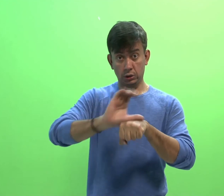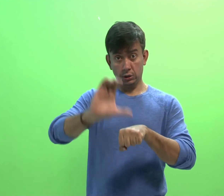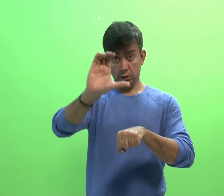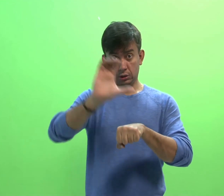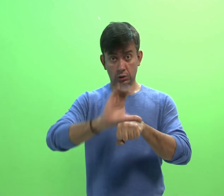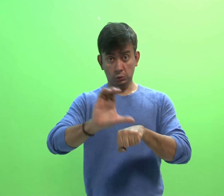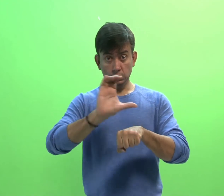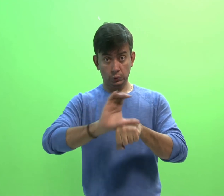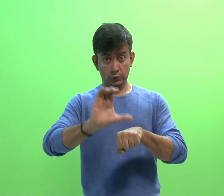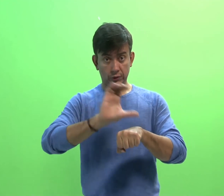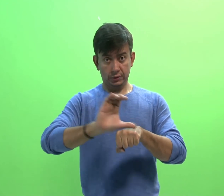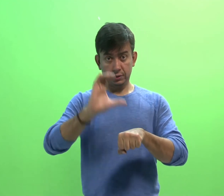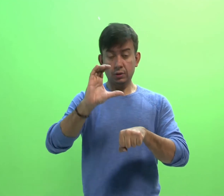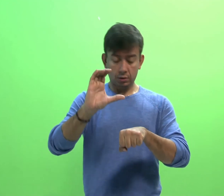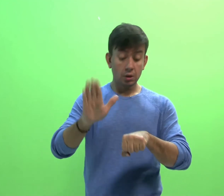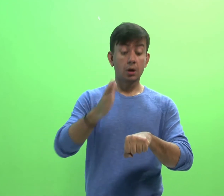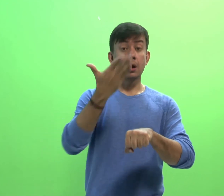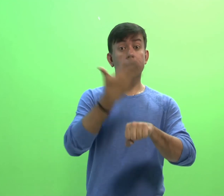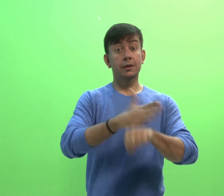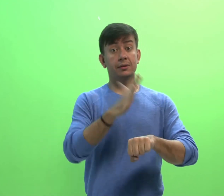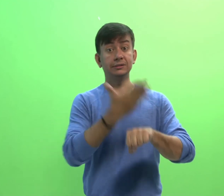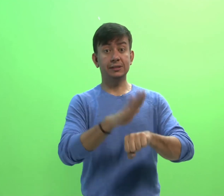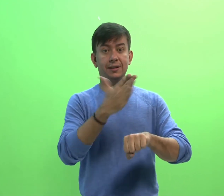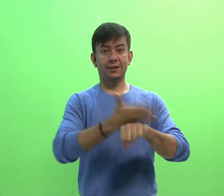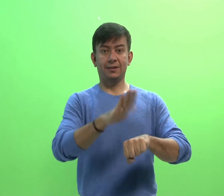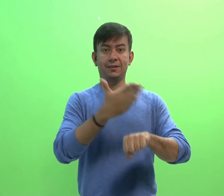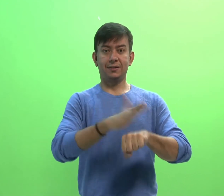treinar. Curso e treinar.